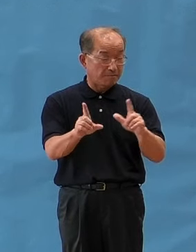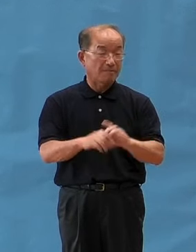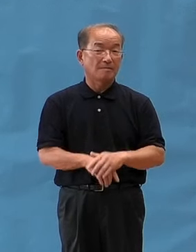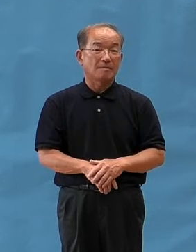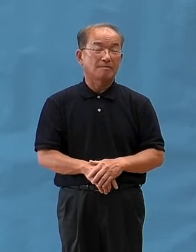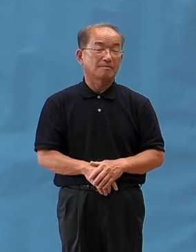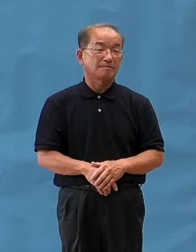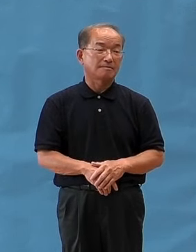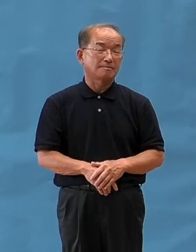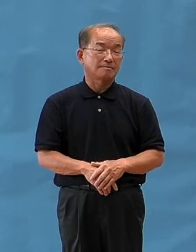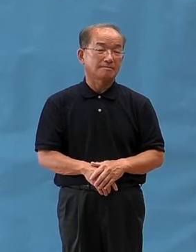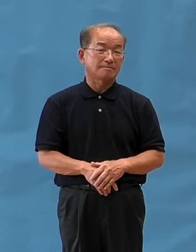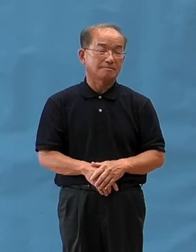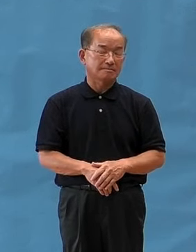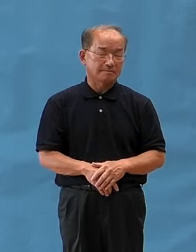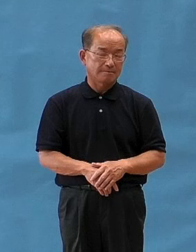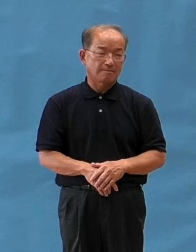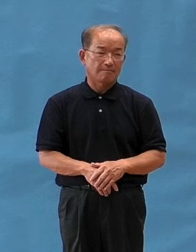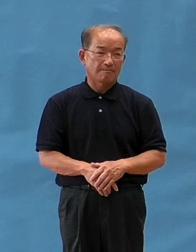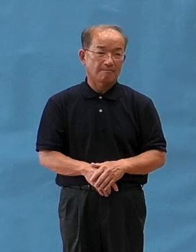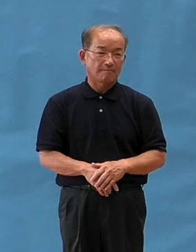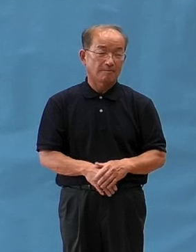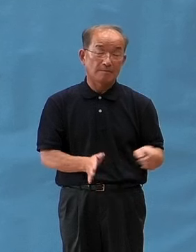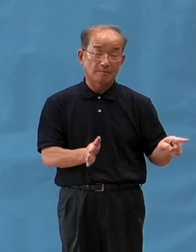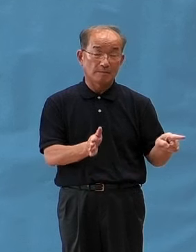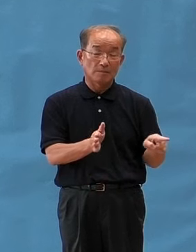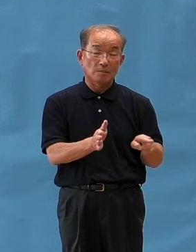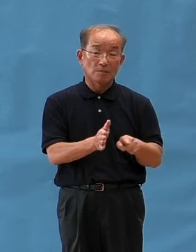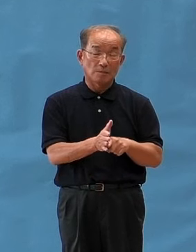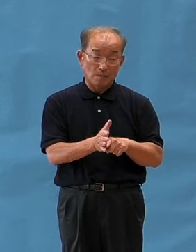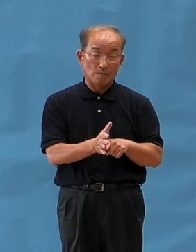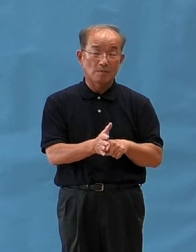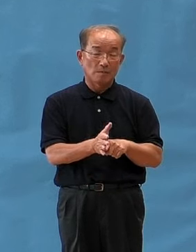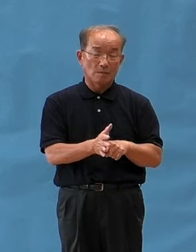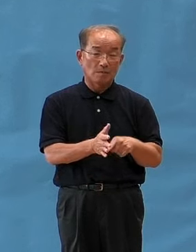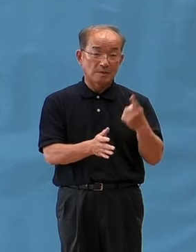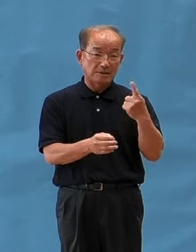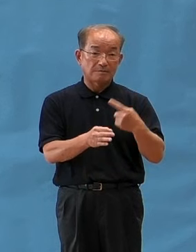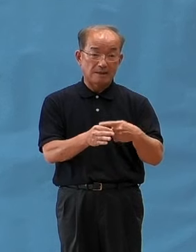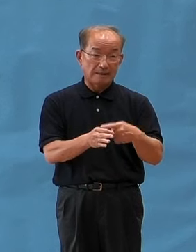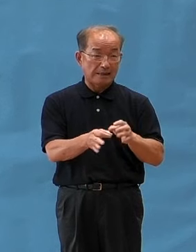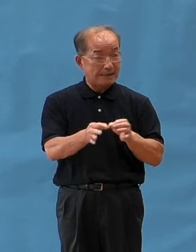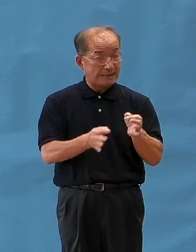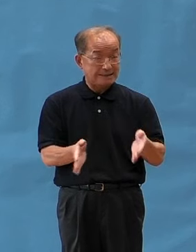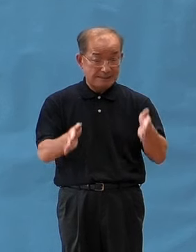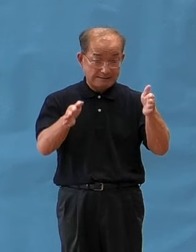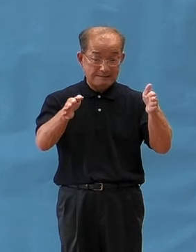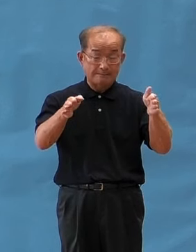短所はそのこれまでその一畑百貨店の